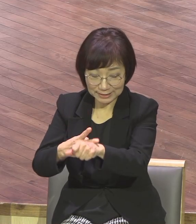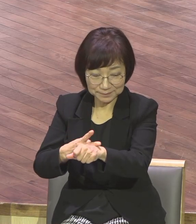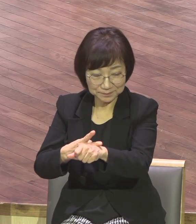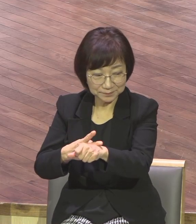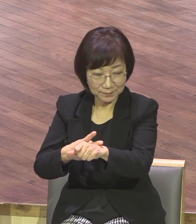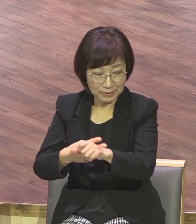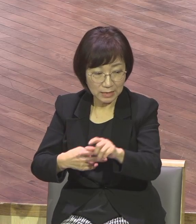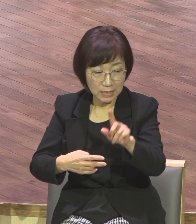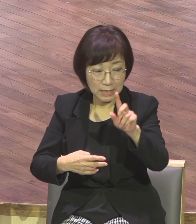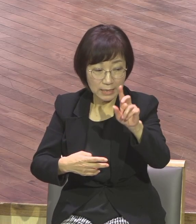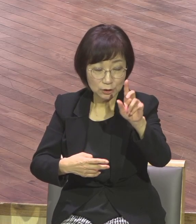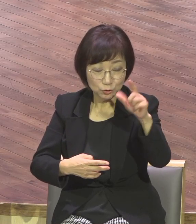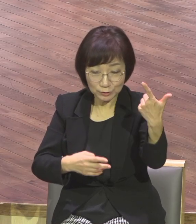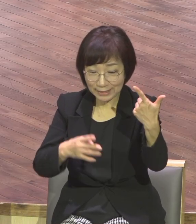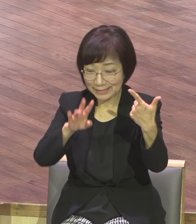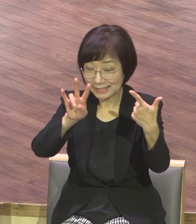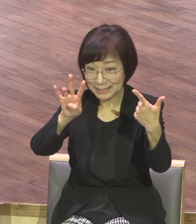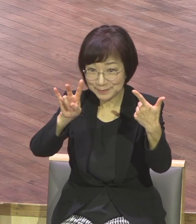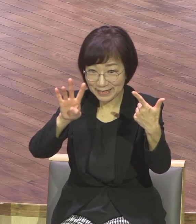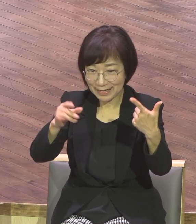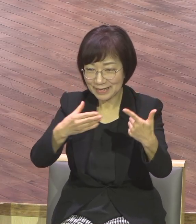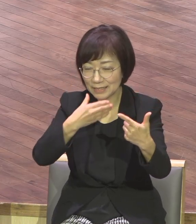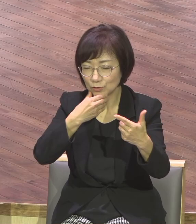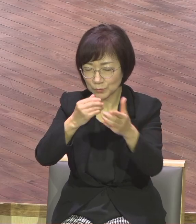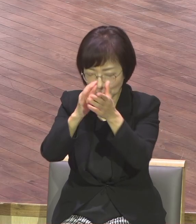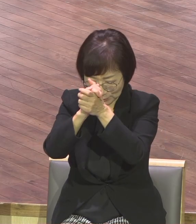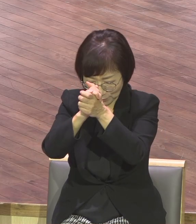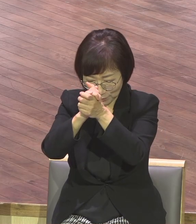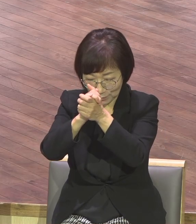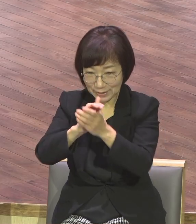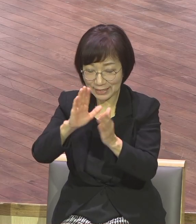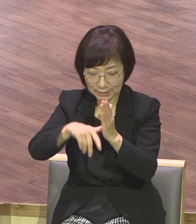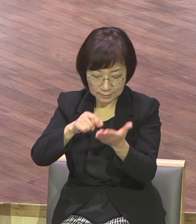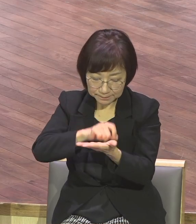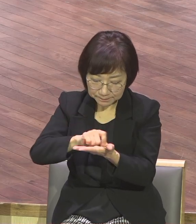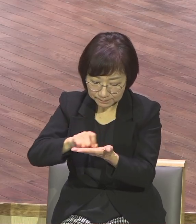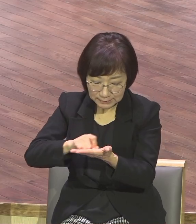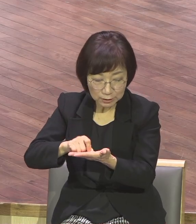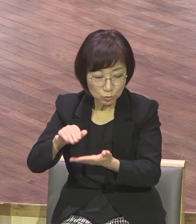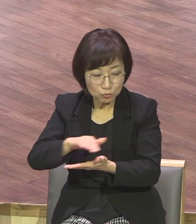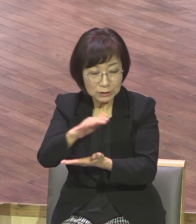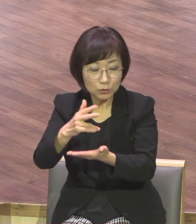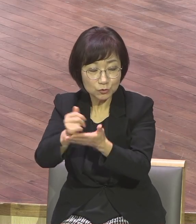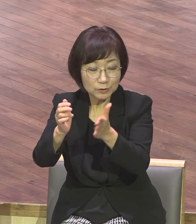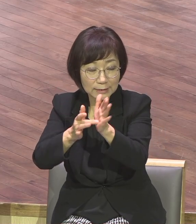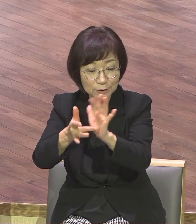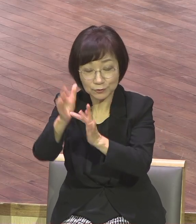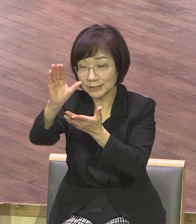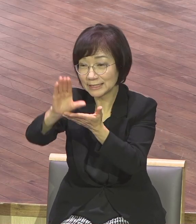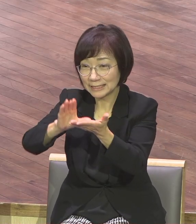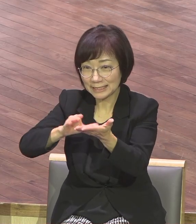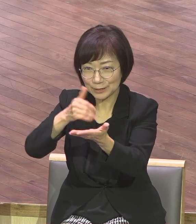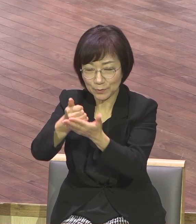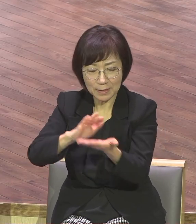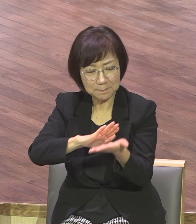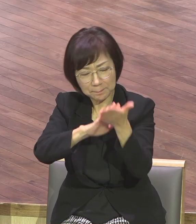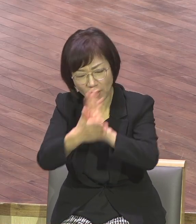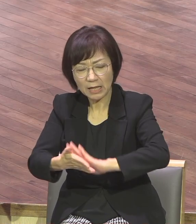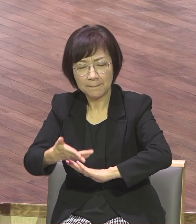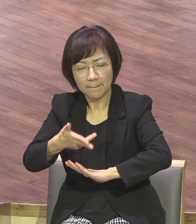24절에 축복기도 하면서요, 주 우리 주 예수 그리스도를 변함없이